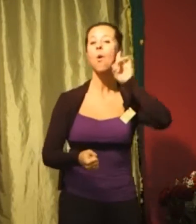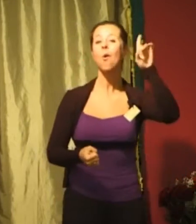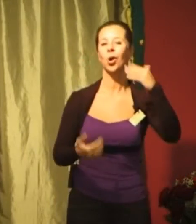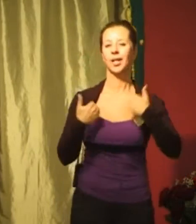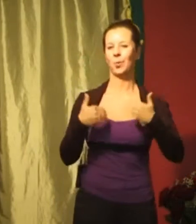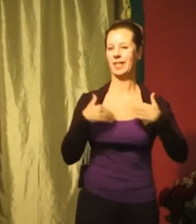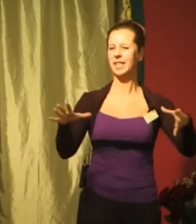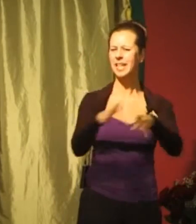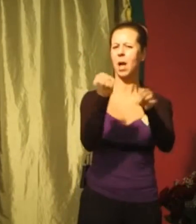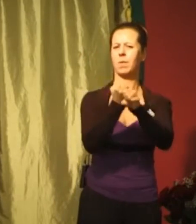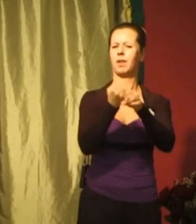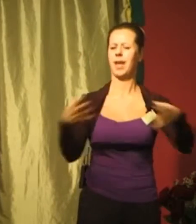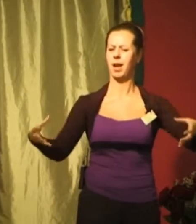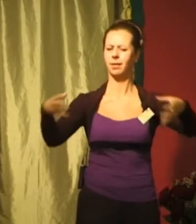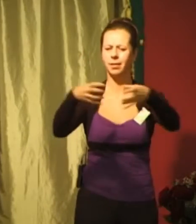voorzitter.